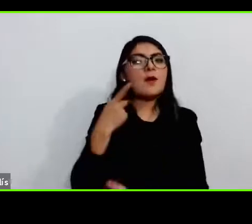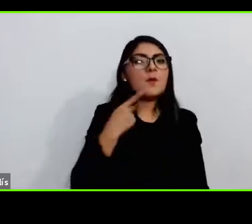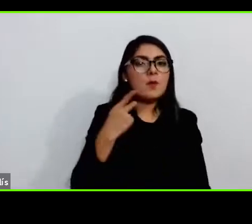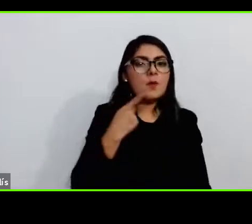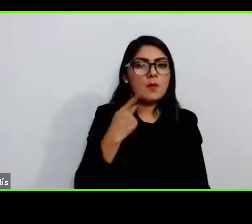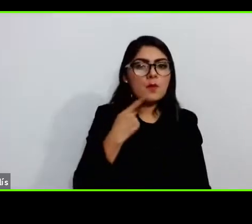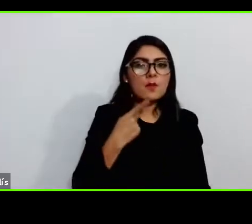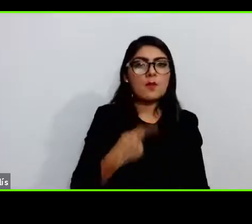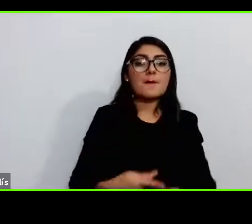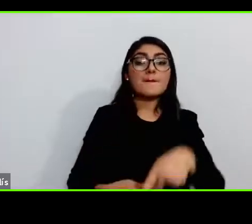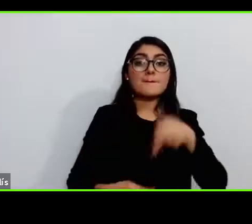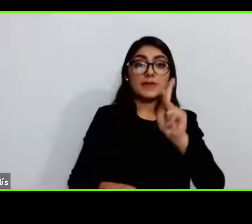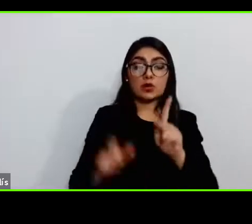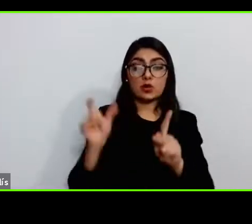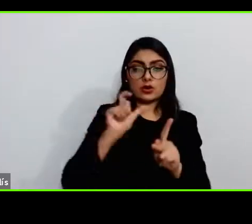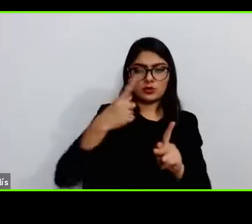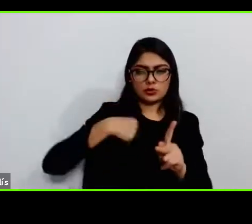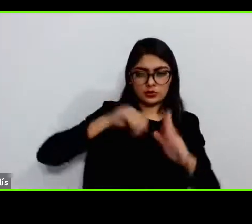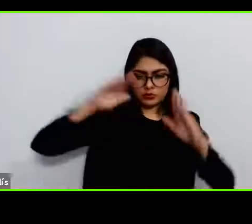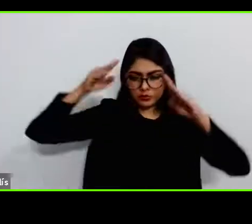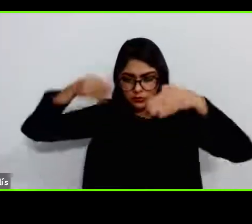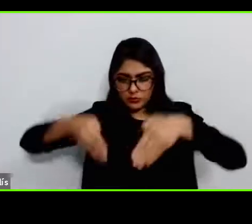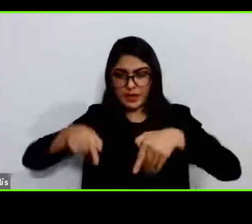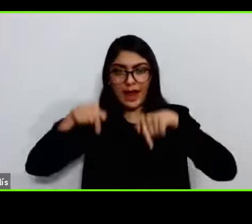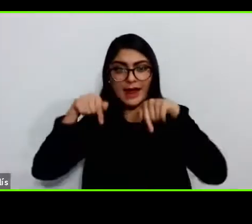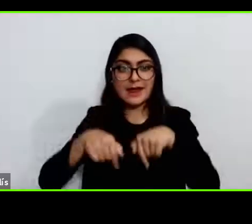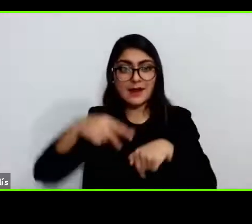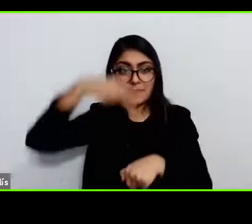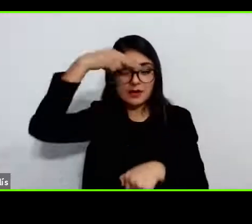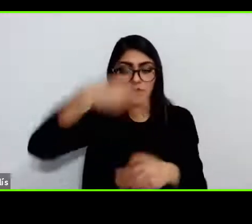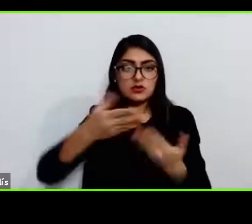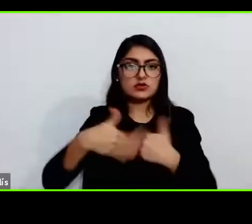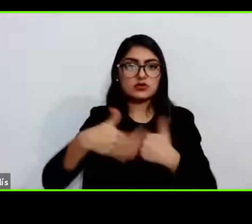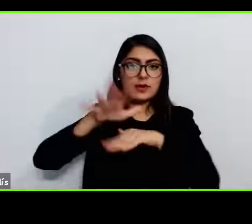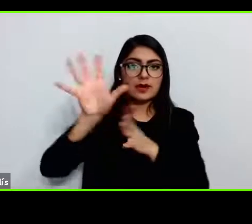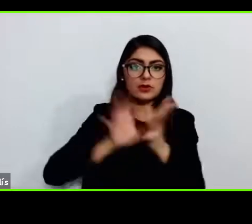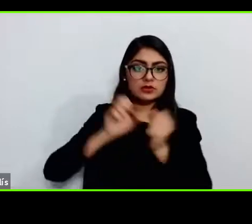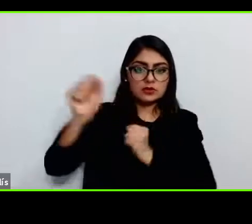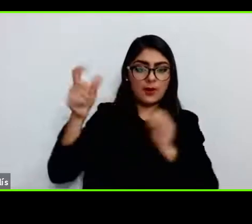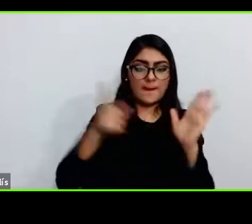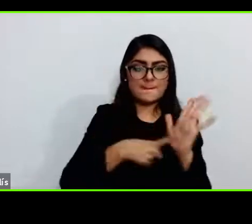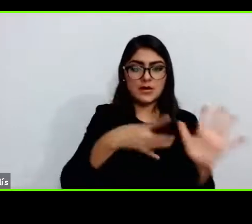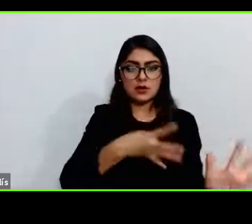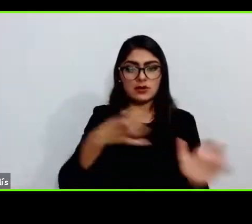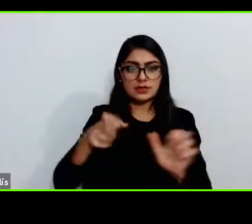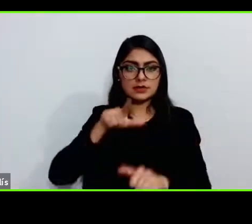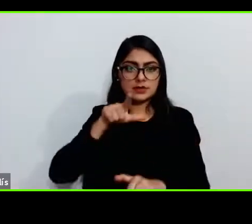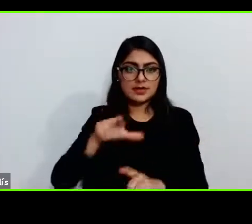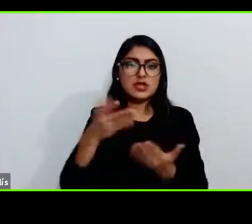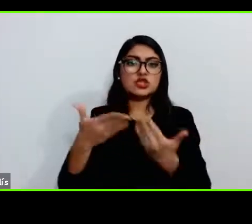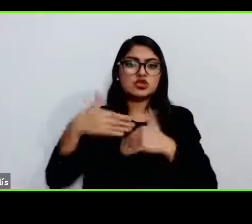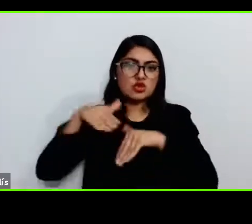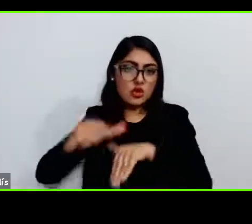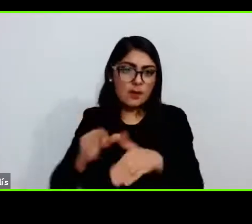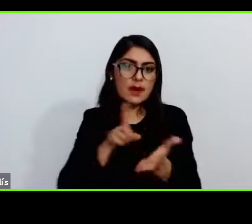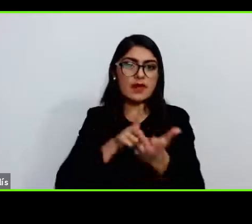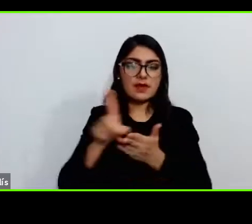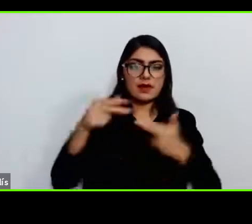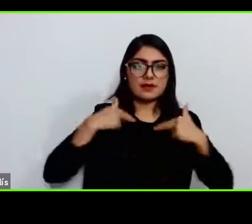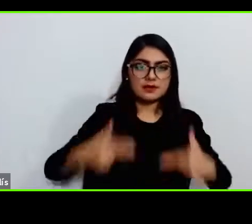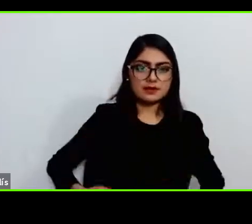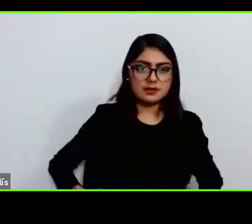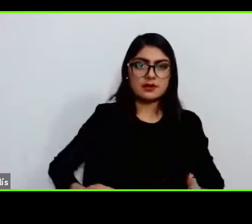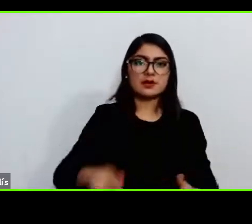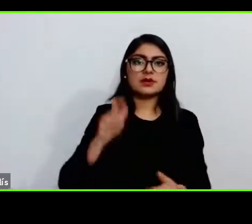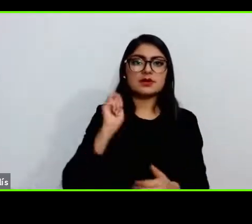usan, digamos, en la discusión de México sobre su constitucionalismo, sobre su constitución de 1917, sobre los derechos humanos de la constitución de 17, que no se llamaban